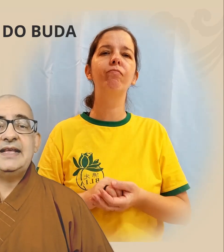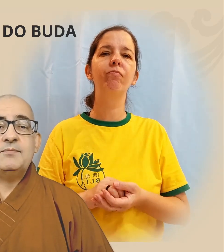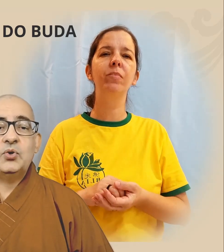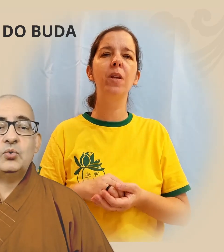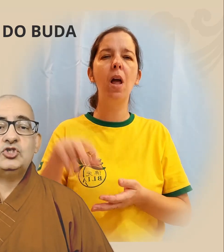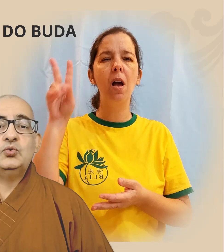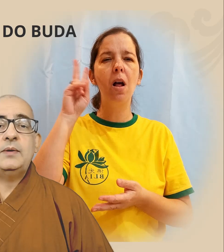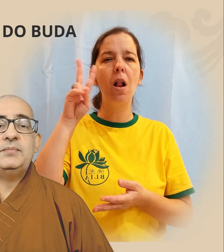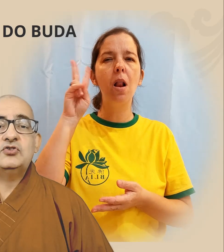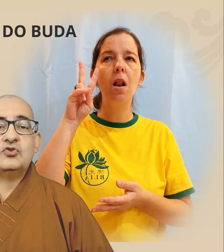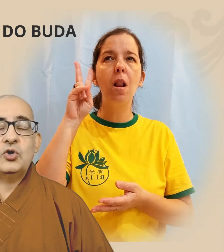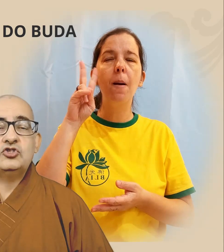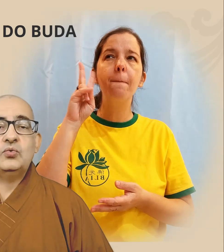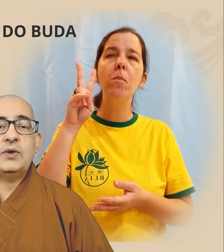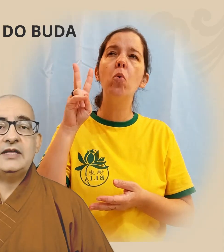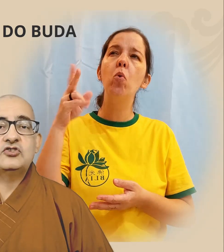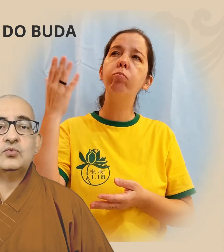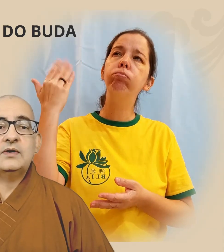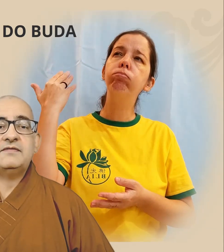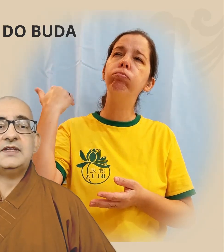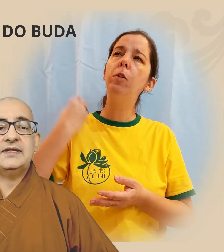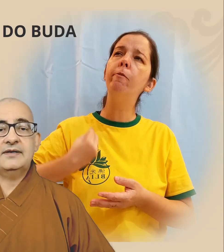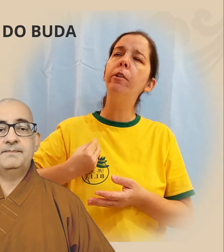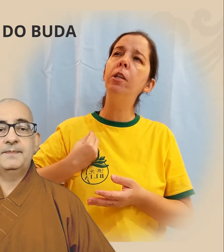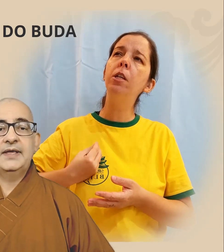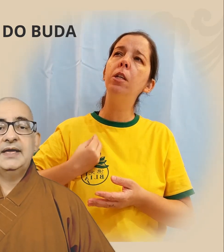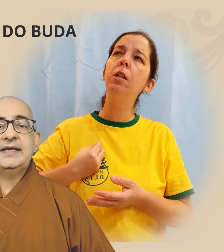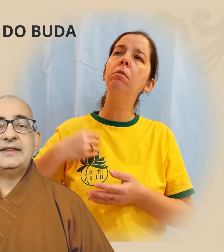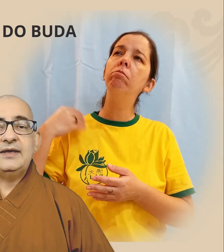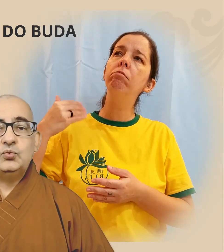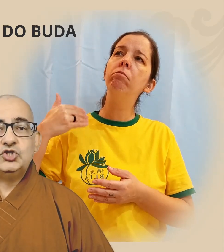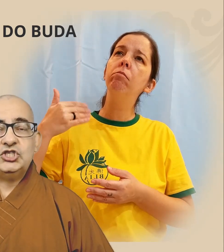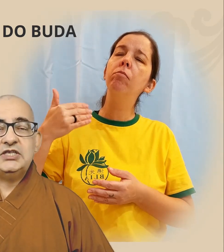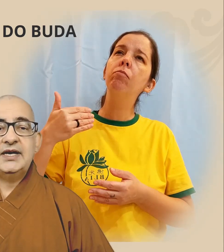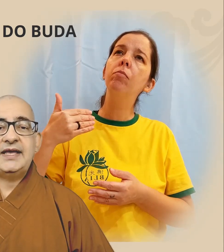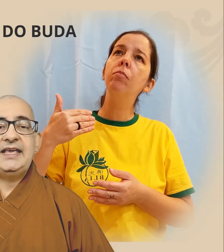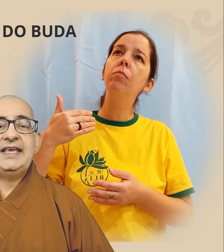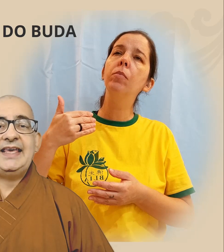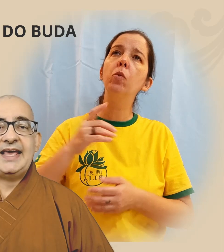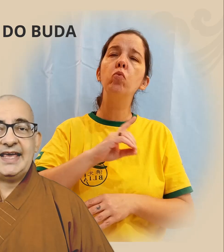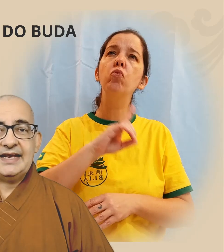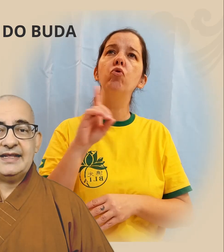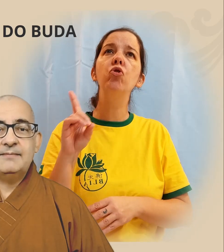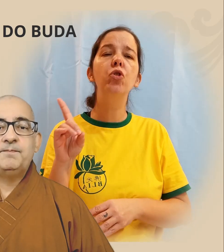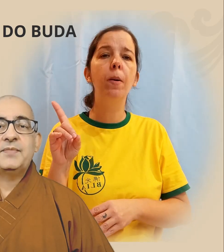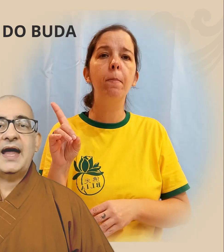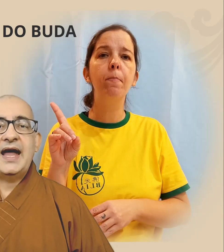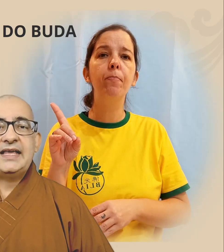se lembrou de um episódio em sua vida, de um dia em que